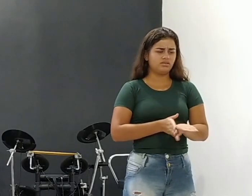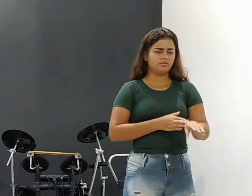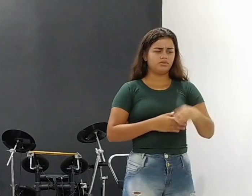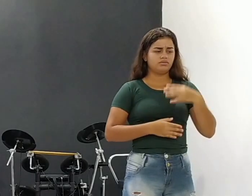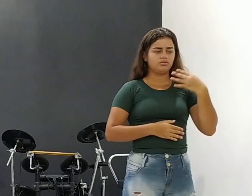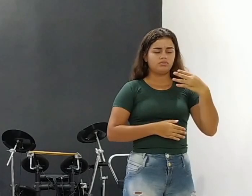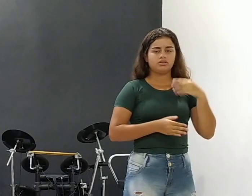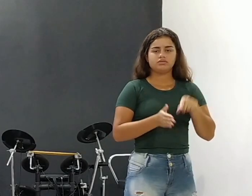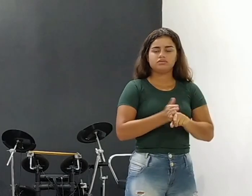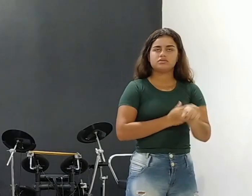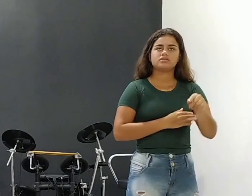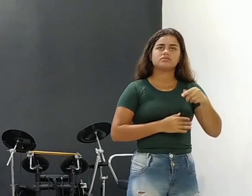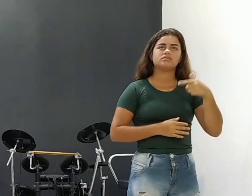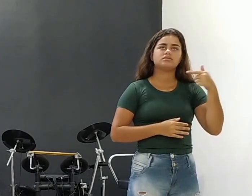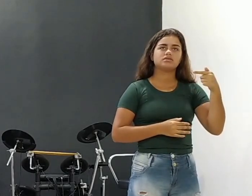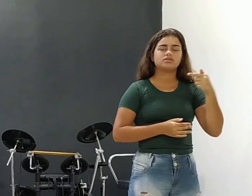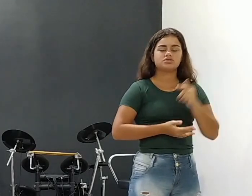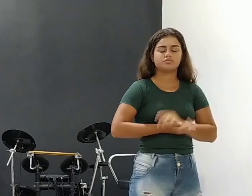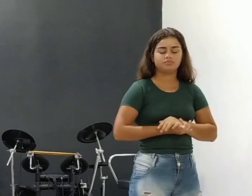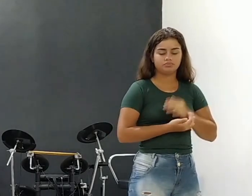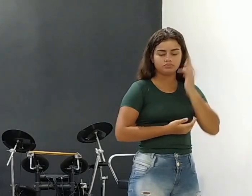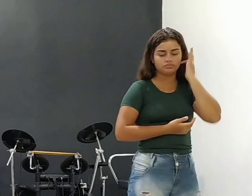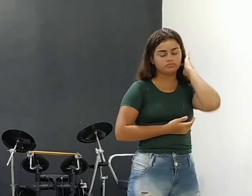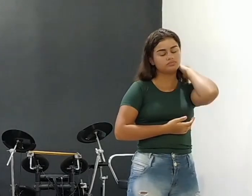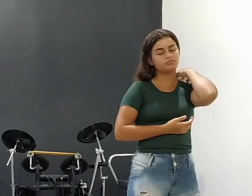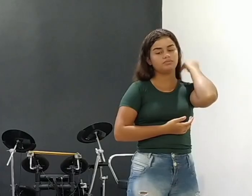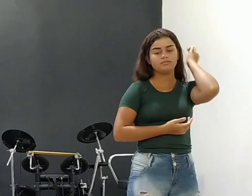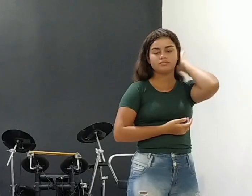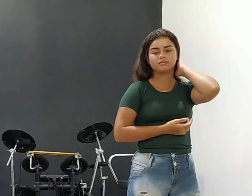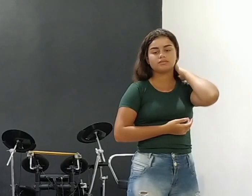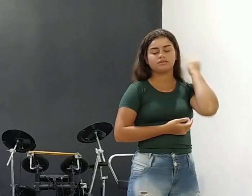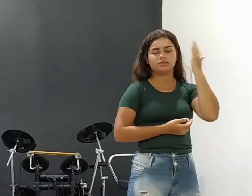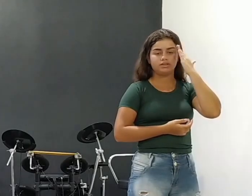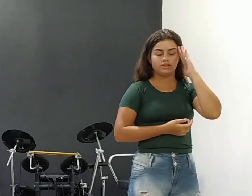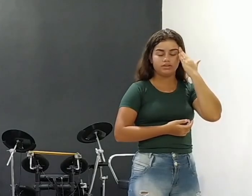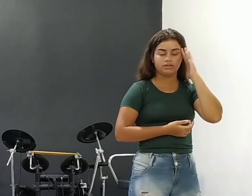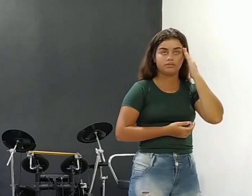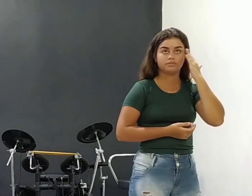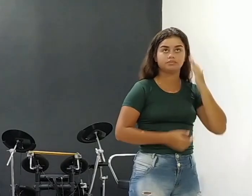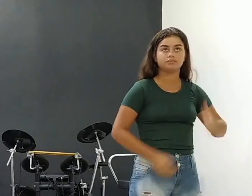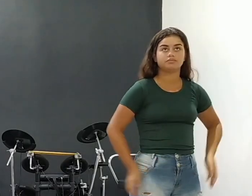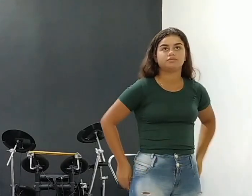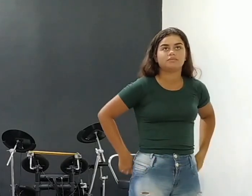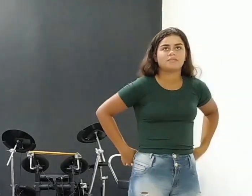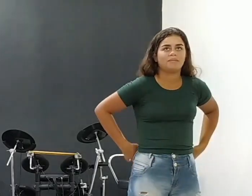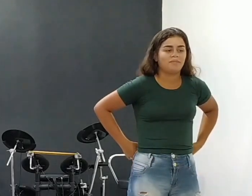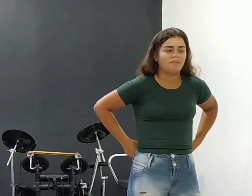Ruth, capítulo 4, versículo 7. Só para que você possa entender.